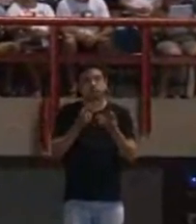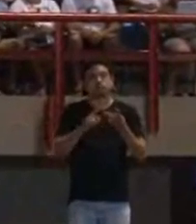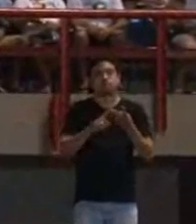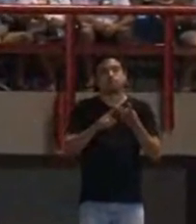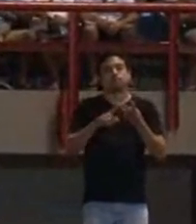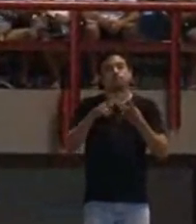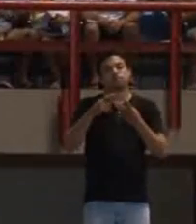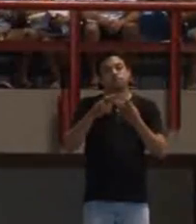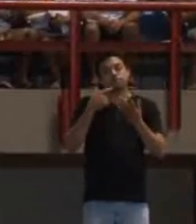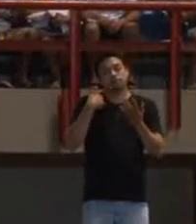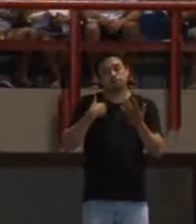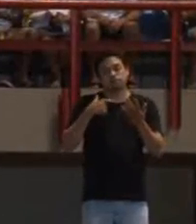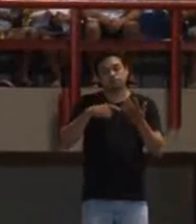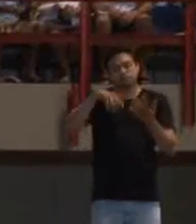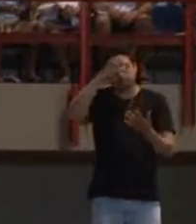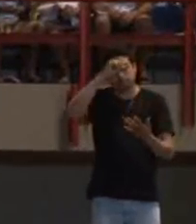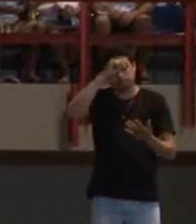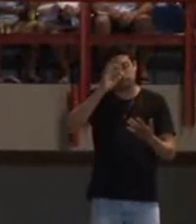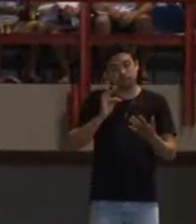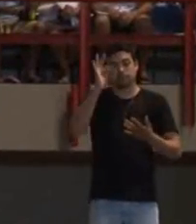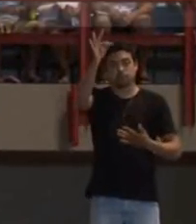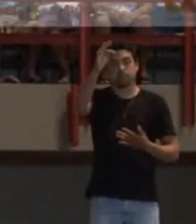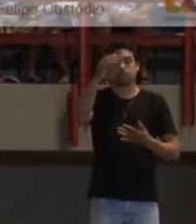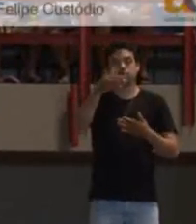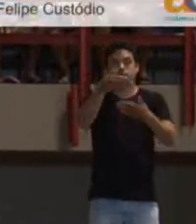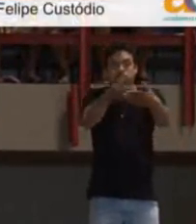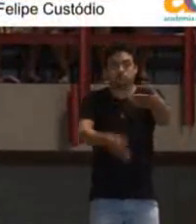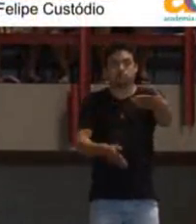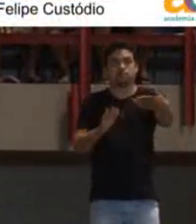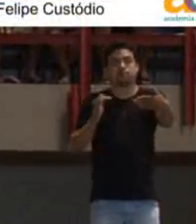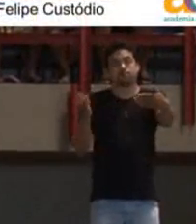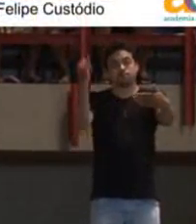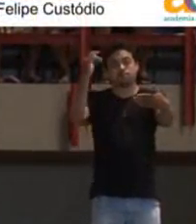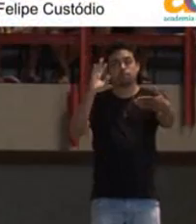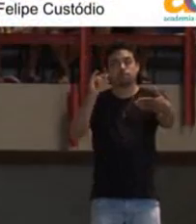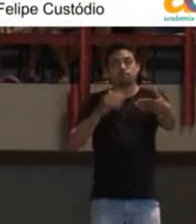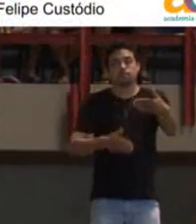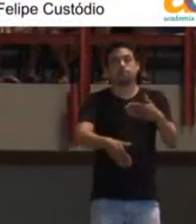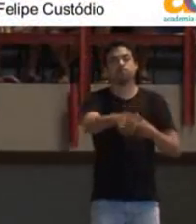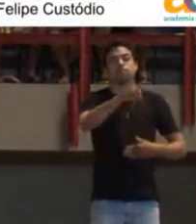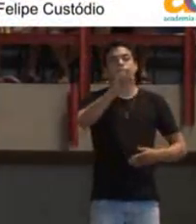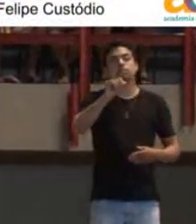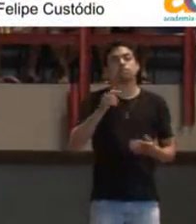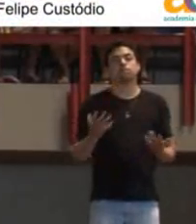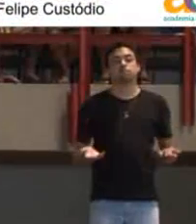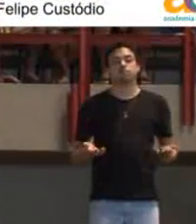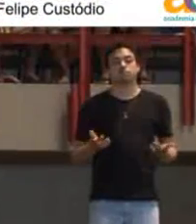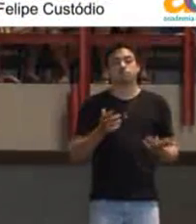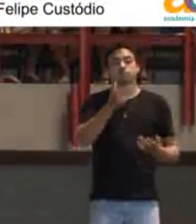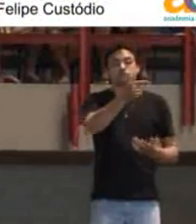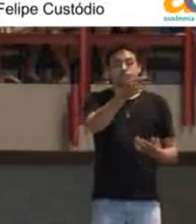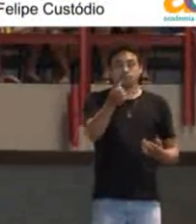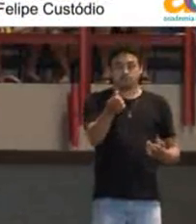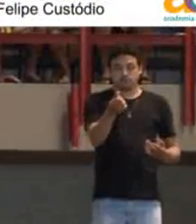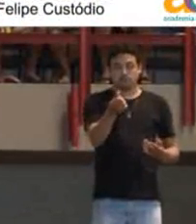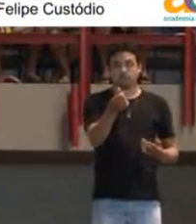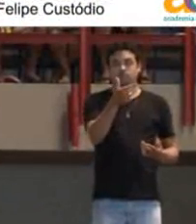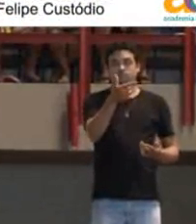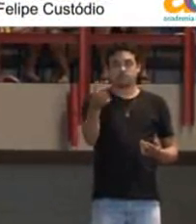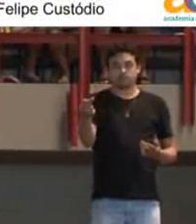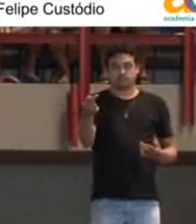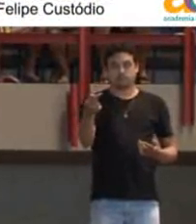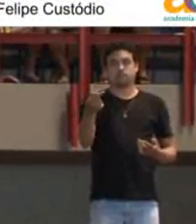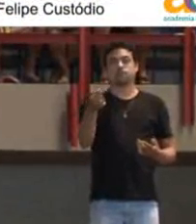se preparar para essa prova importante que vai acontecer que dias, hein? 26 e